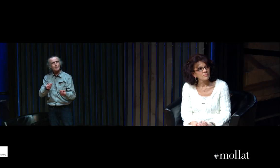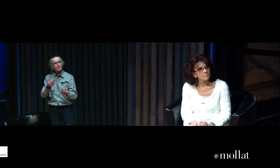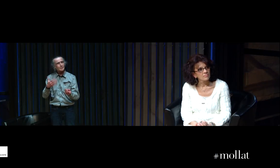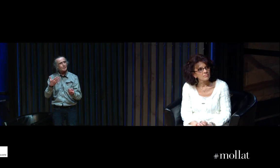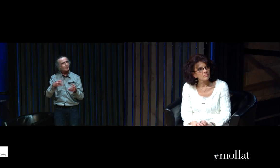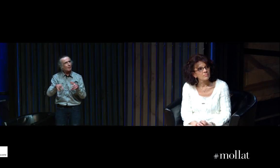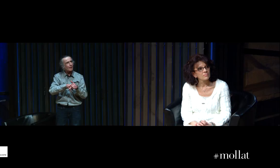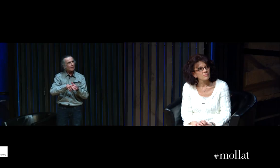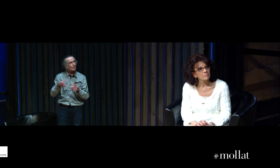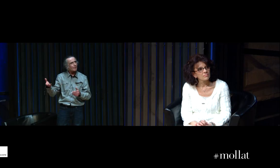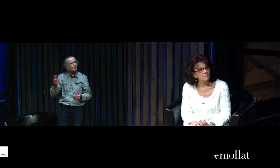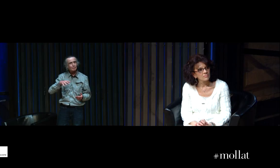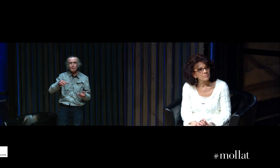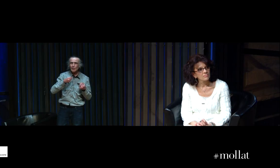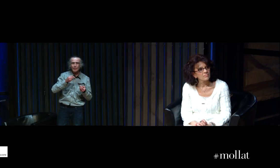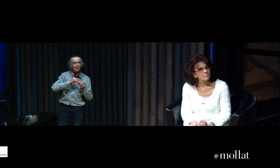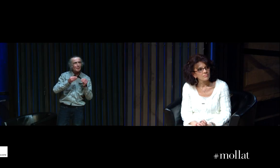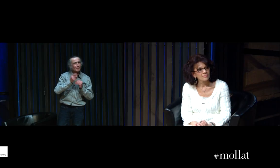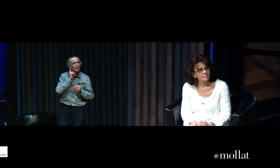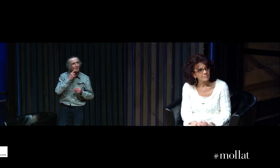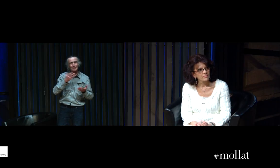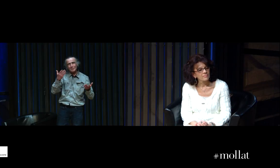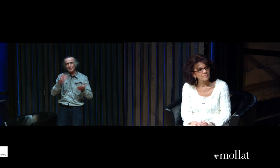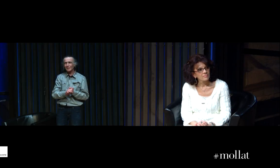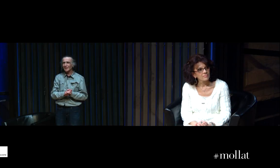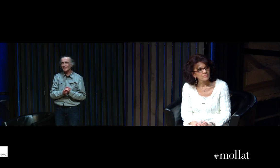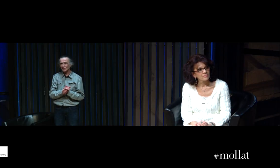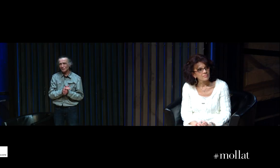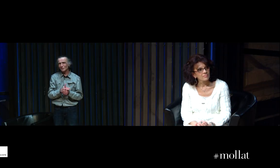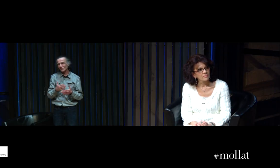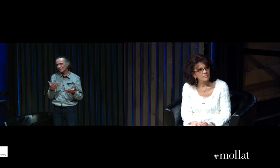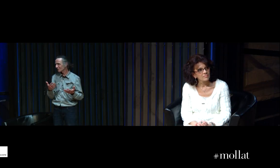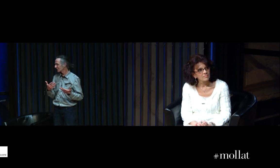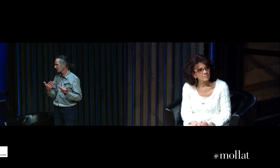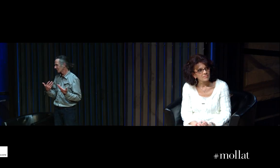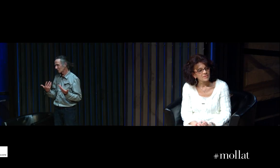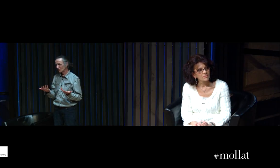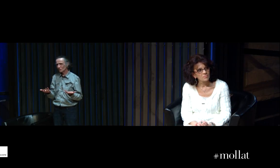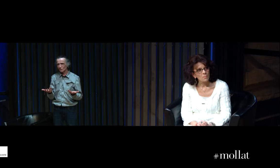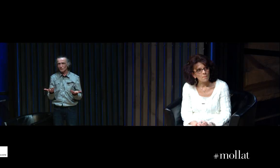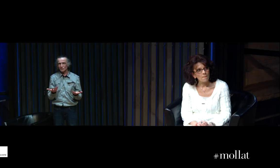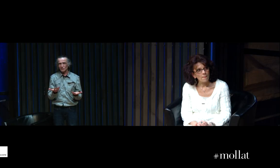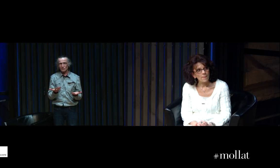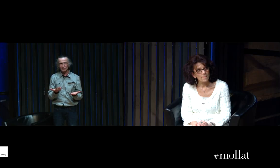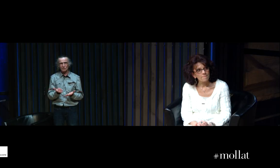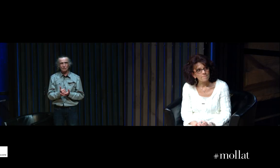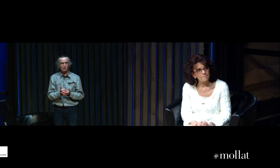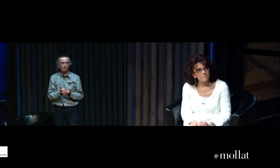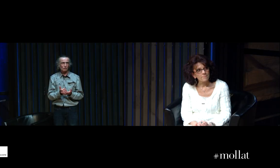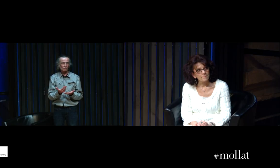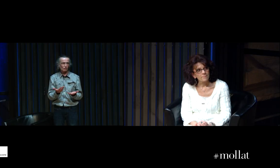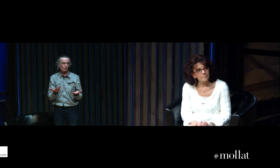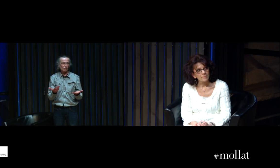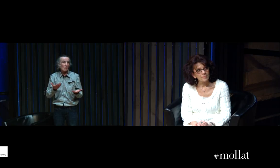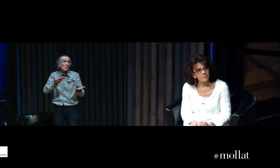traces aussi, ça marque. Hein, ça, c'était, après, moi, je trouve ça un peu dur, hein, en tant que sourde. Donc, et c'est ça.